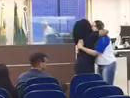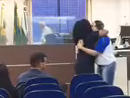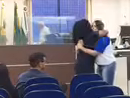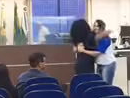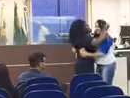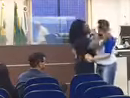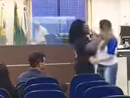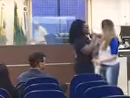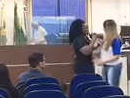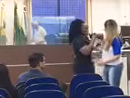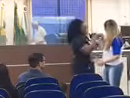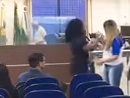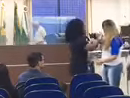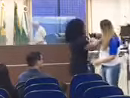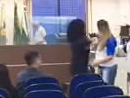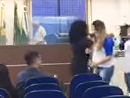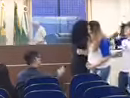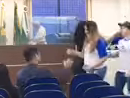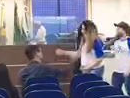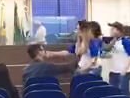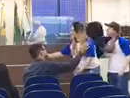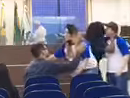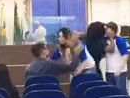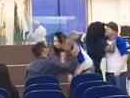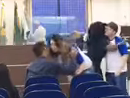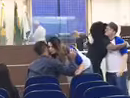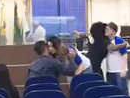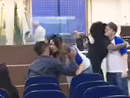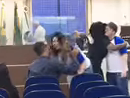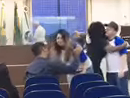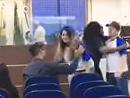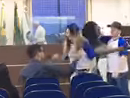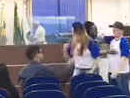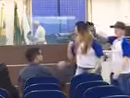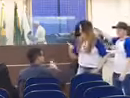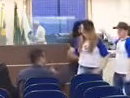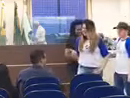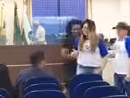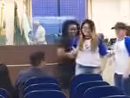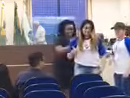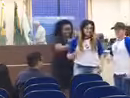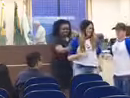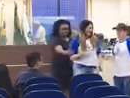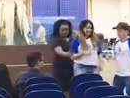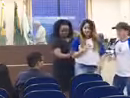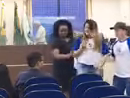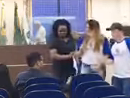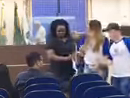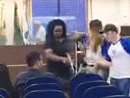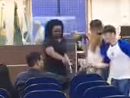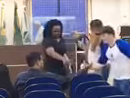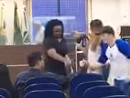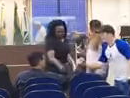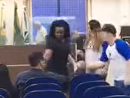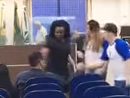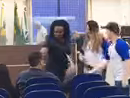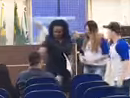Você que acompanha o portal Nosso Paraná, boa tarde. Boa tarde você que está chegando nesta live. Essa live nós estamos fazendo